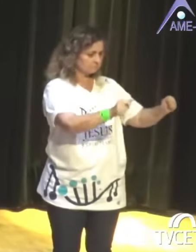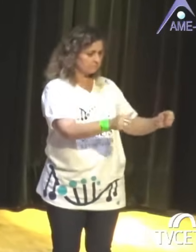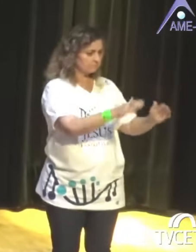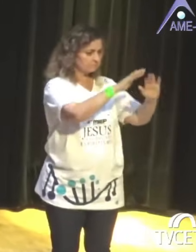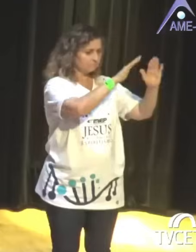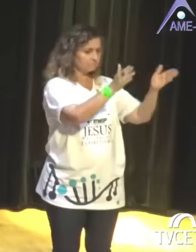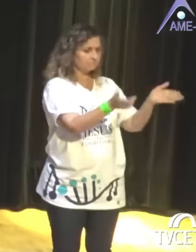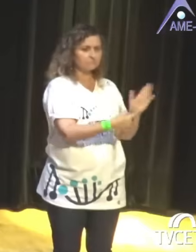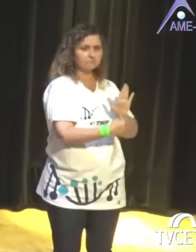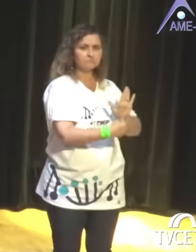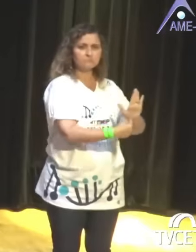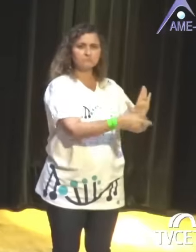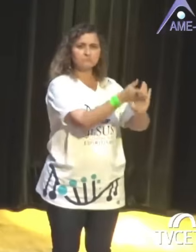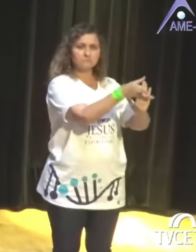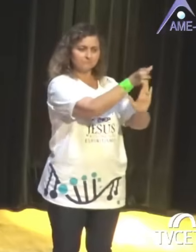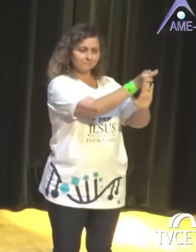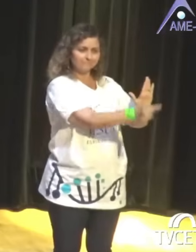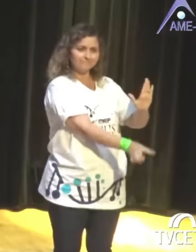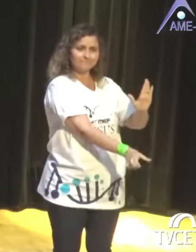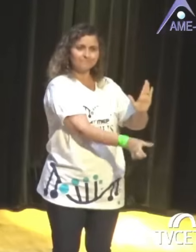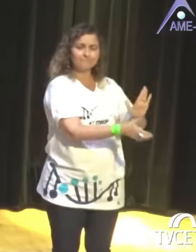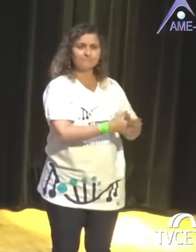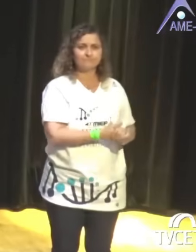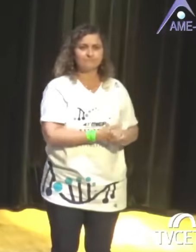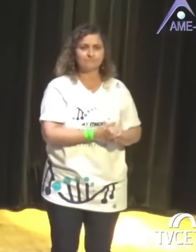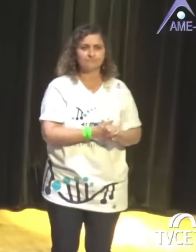estátua por uma